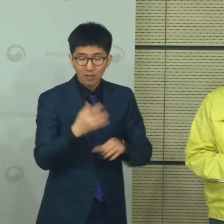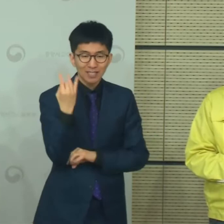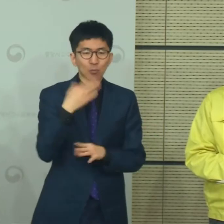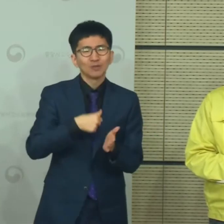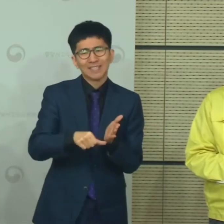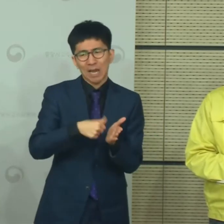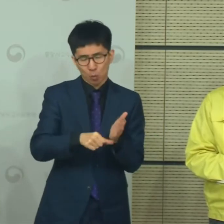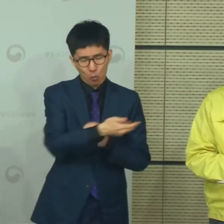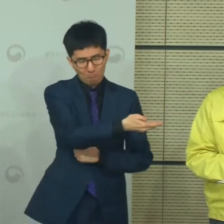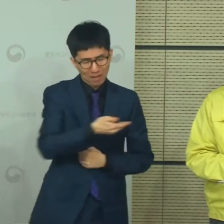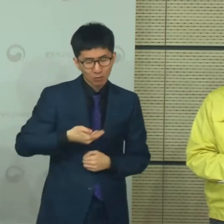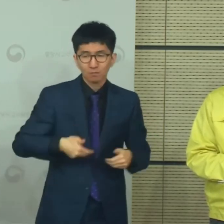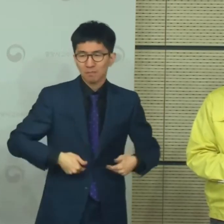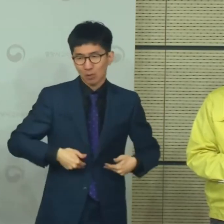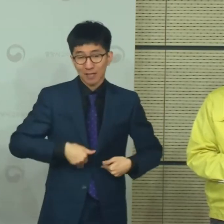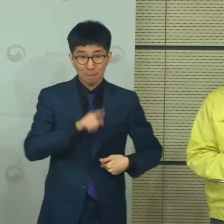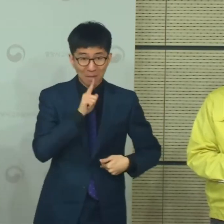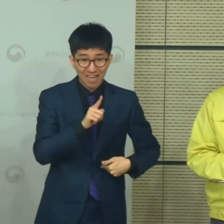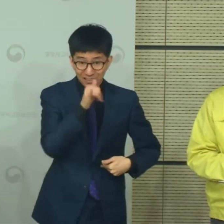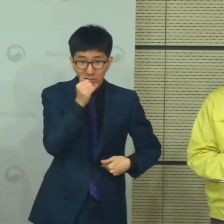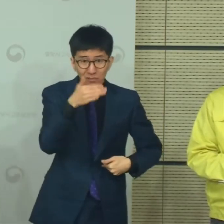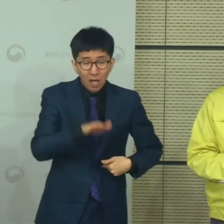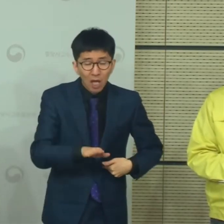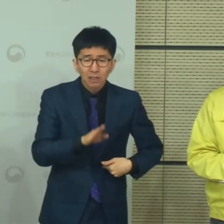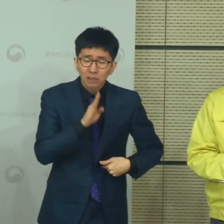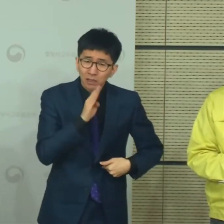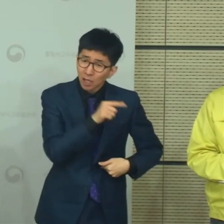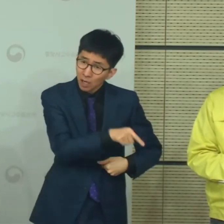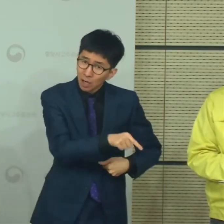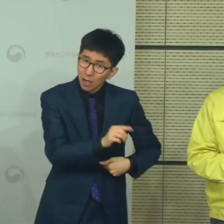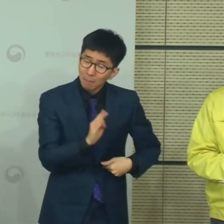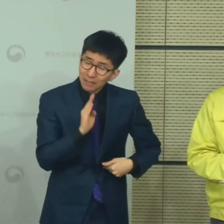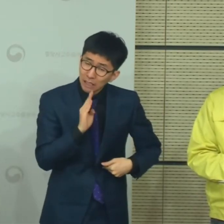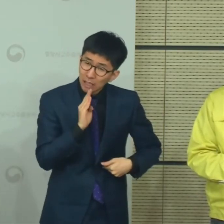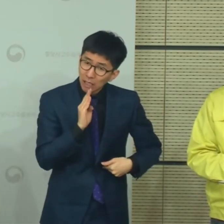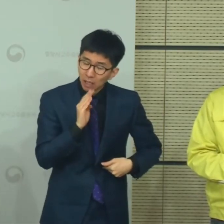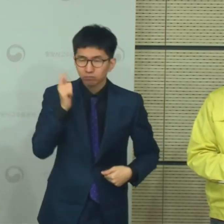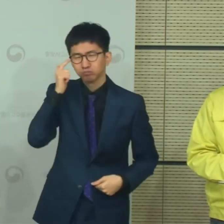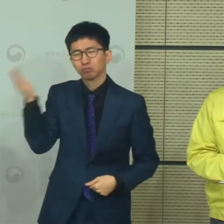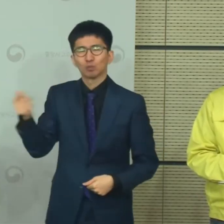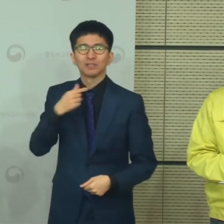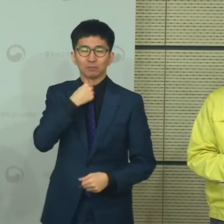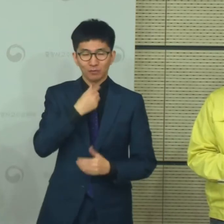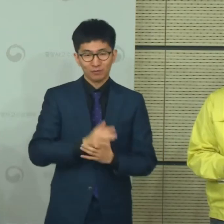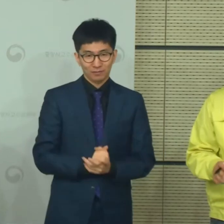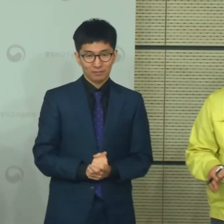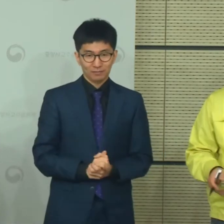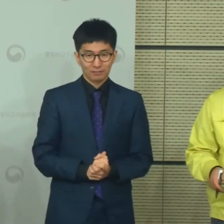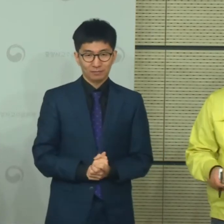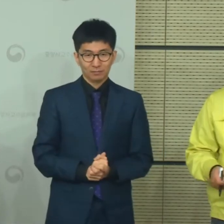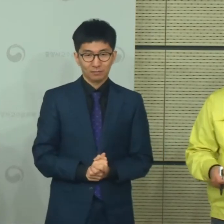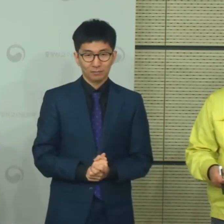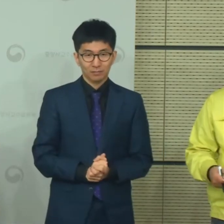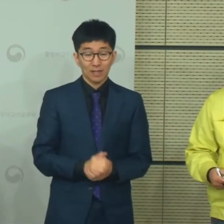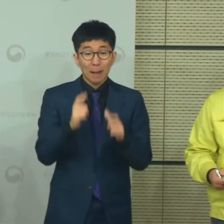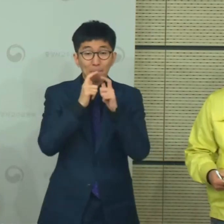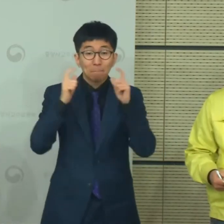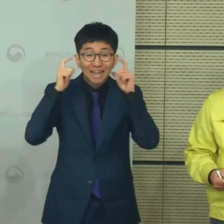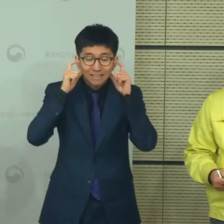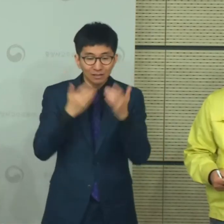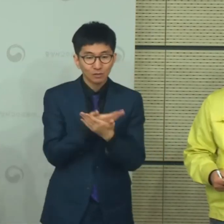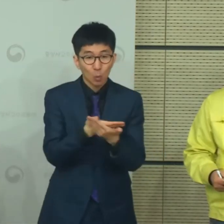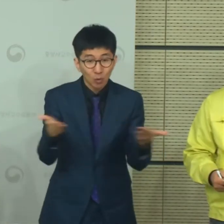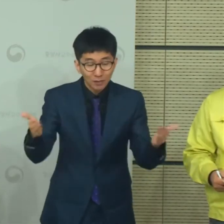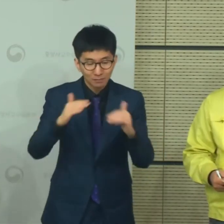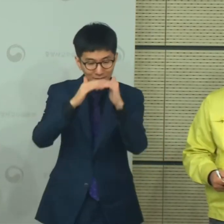문제라고 하는데요. 이게 정말 근본적인 문제인 건지 해결 방안 있는지 궁금합니다. 예, 전반적인 마스크 공급